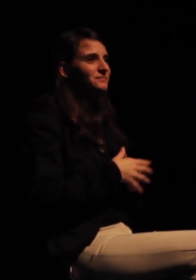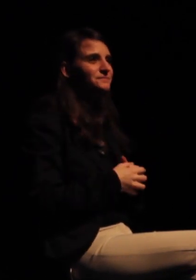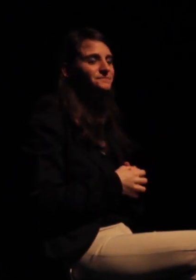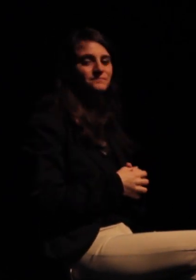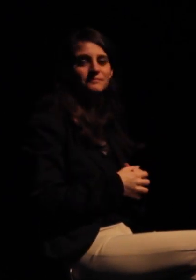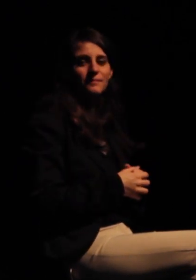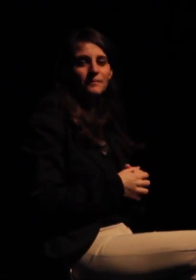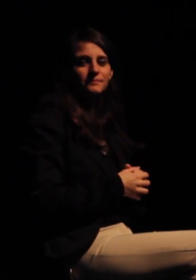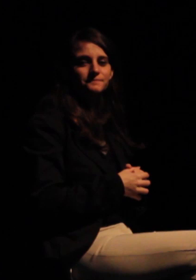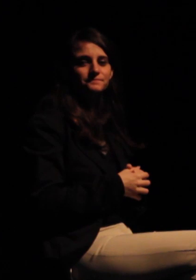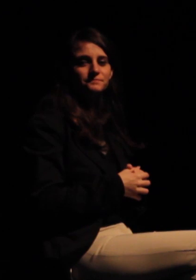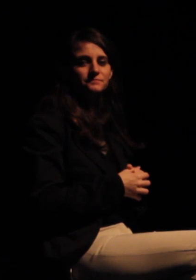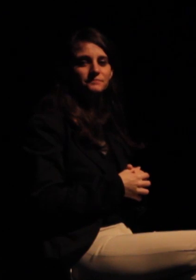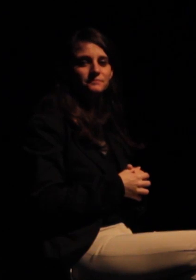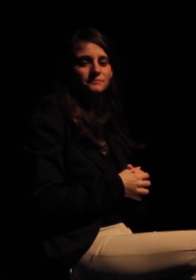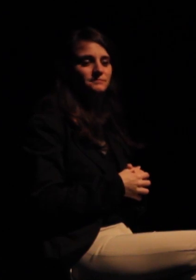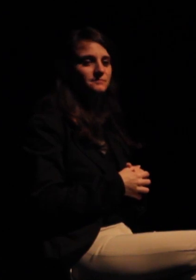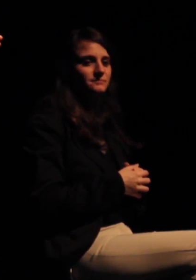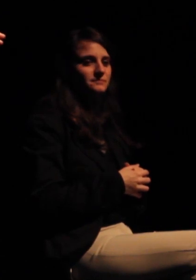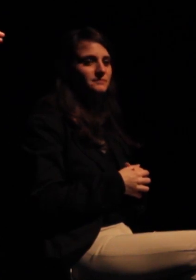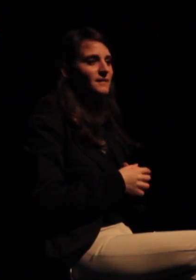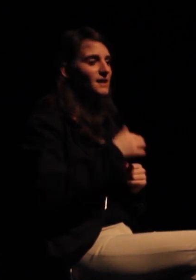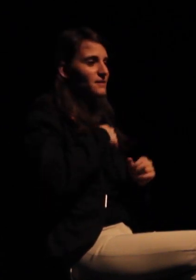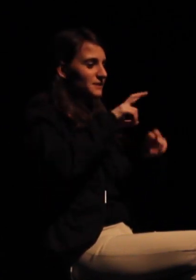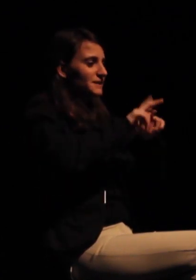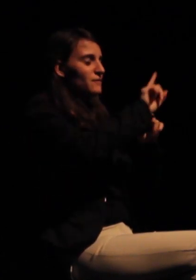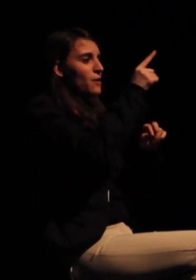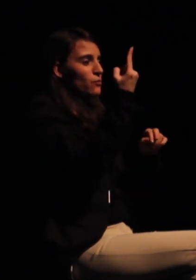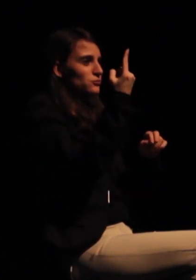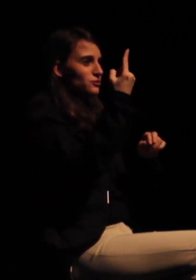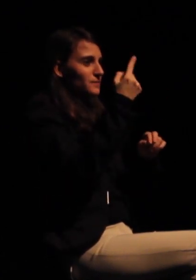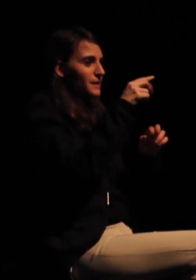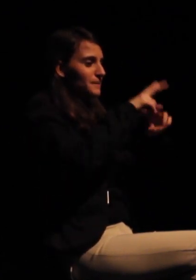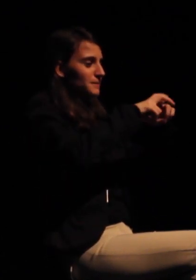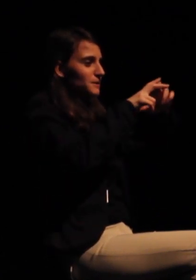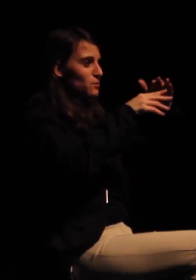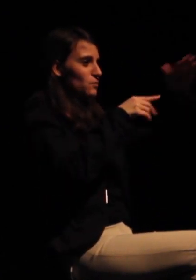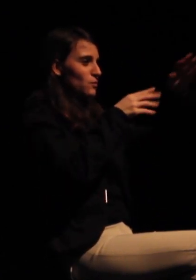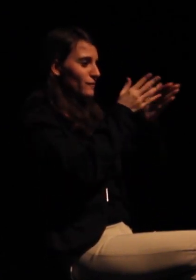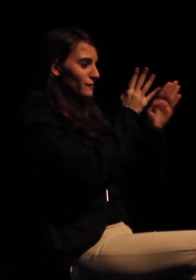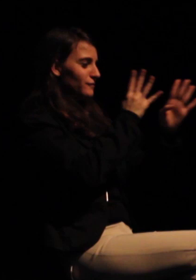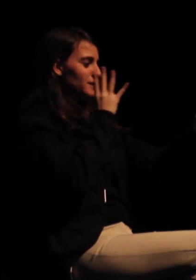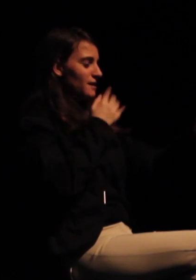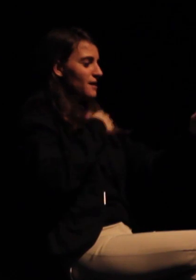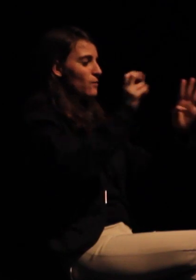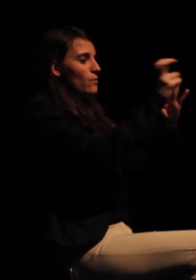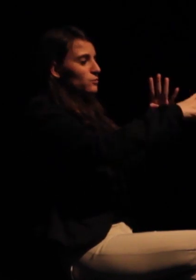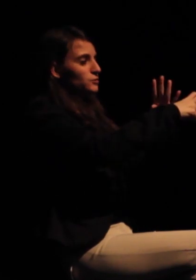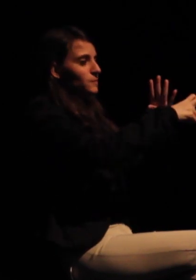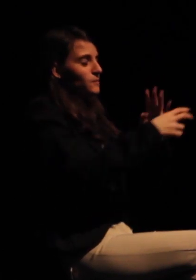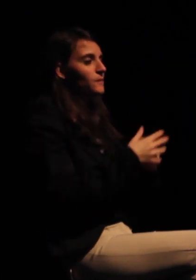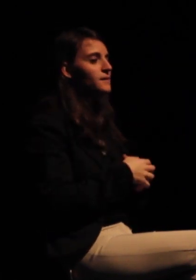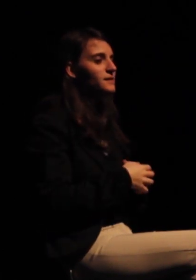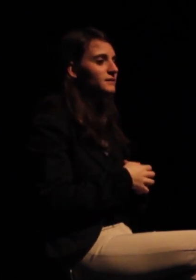E eu achava coisa feia, me perseguia, eu sentava na última carteira, as meninas não me olhavam, sabe? Eu sempre tinha um